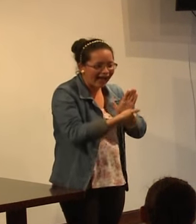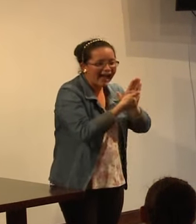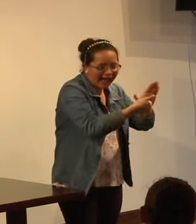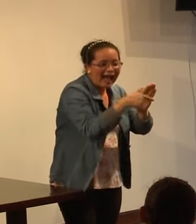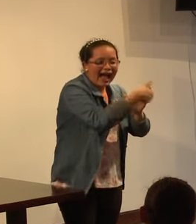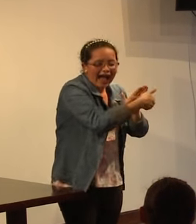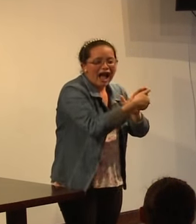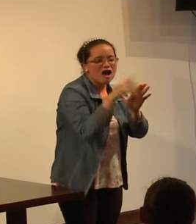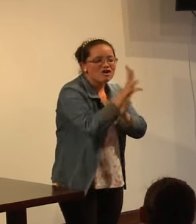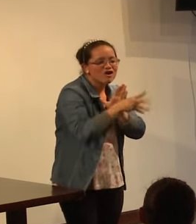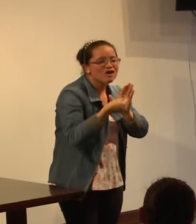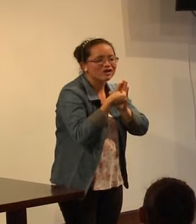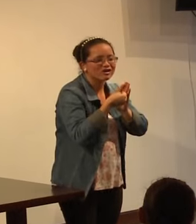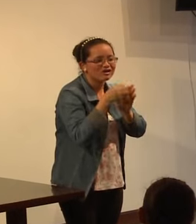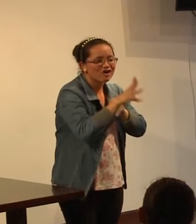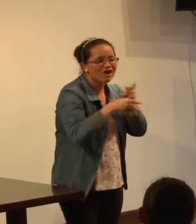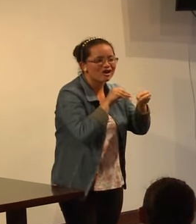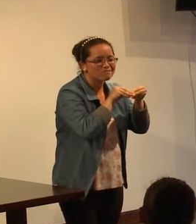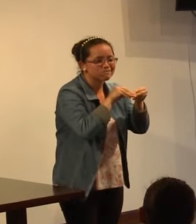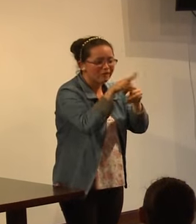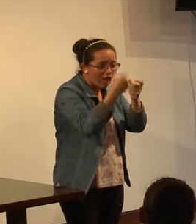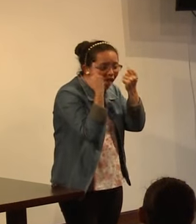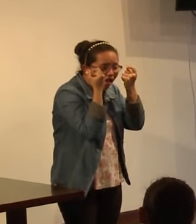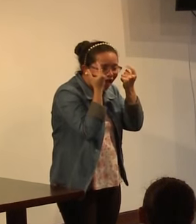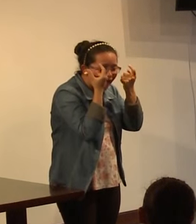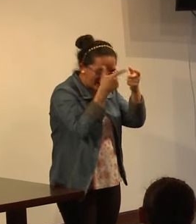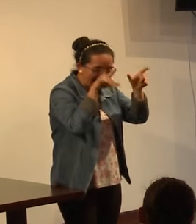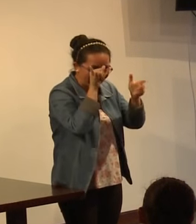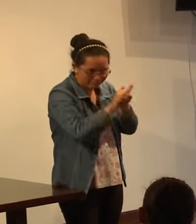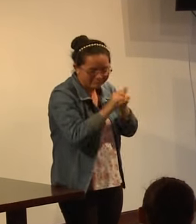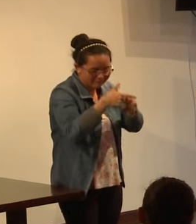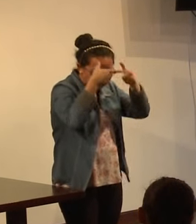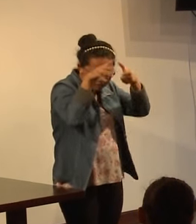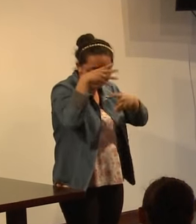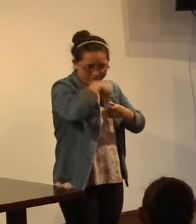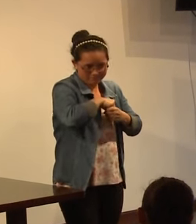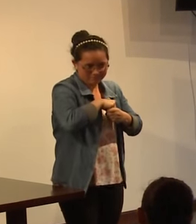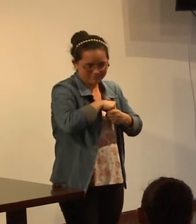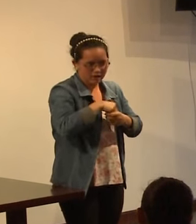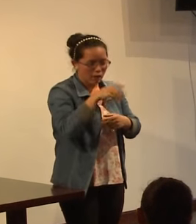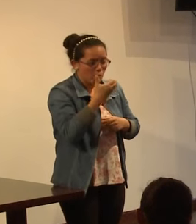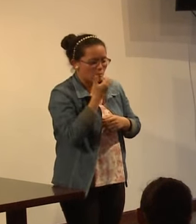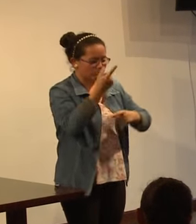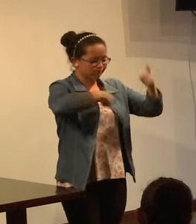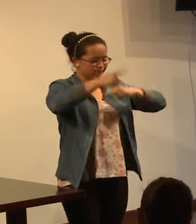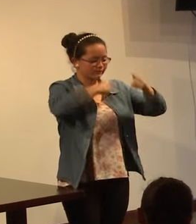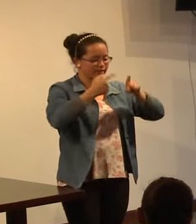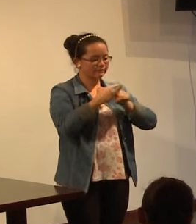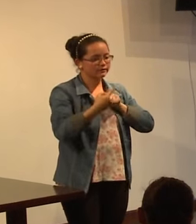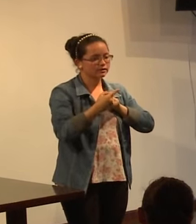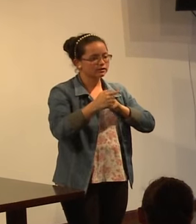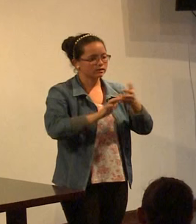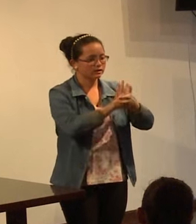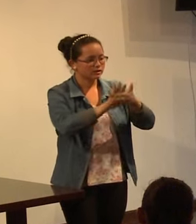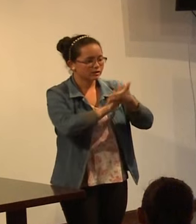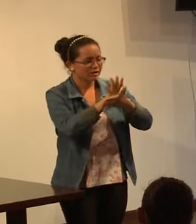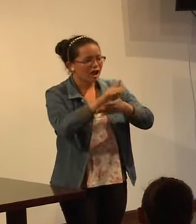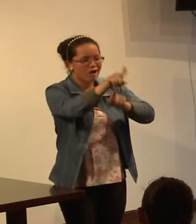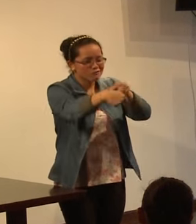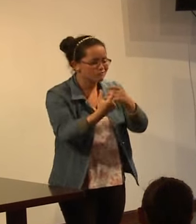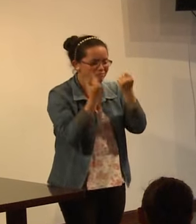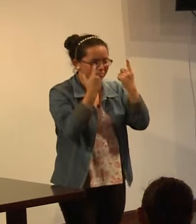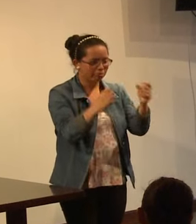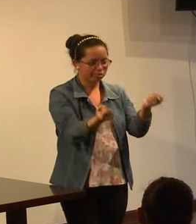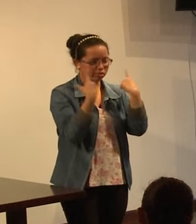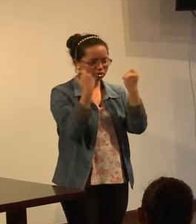una codificación y ustedes que tienen el código lo decodifican y se entienden. O sea, hay un lenguaje. Pero si yo les hago una cantidad de señas que ustedes no entienden, la mayoría de ustedes no están entendiendo